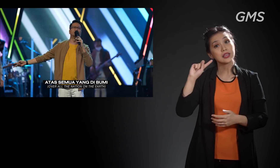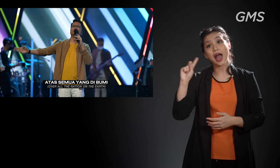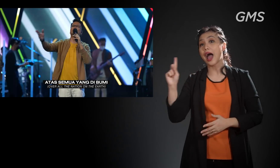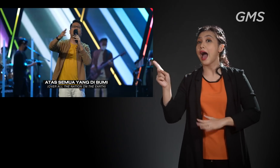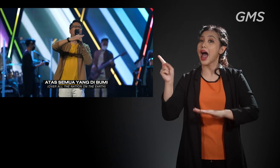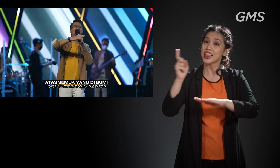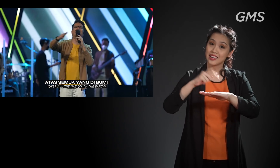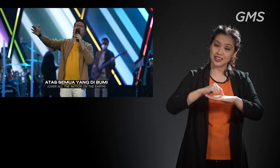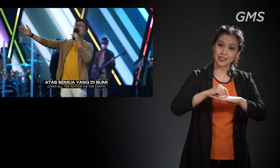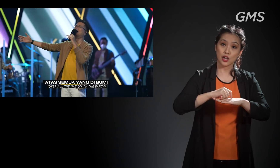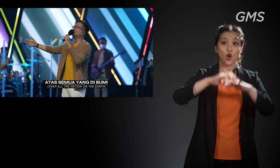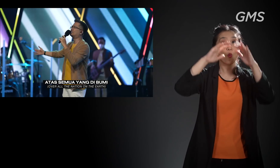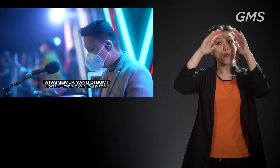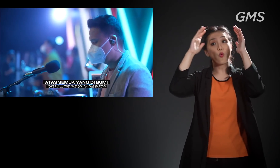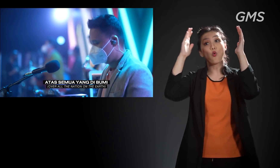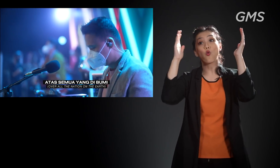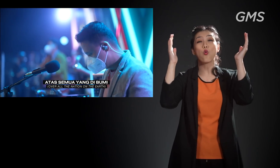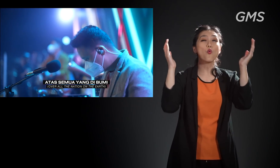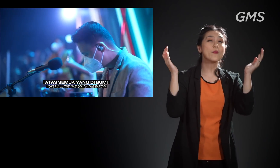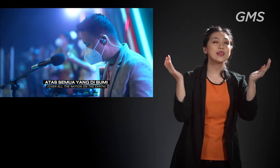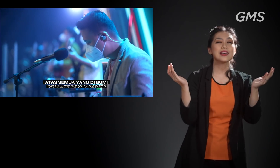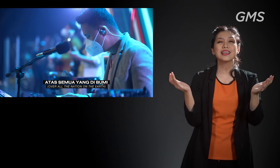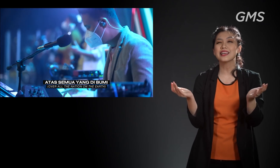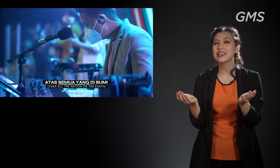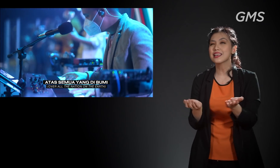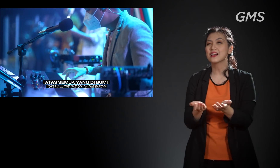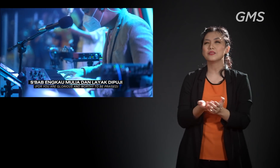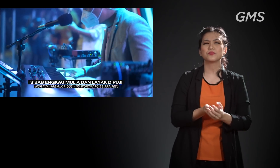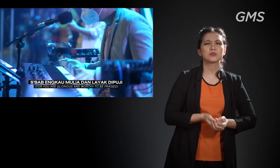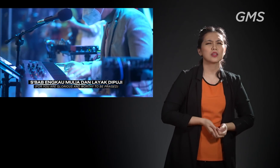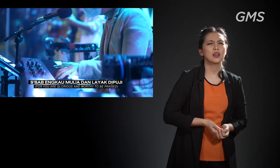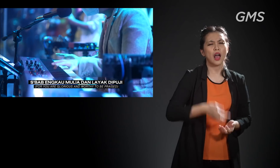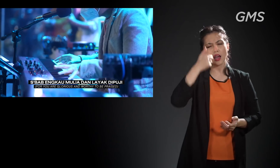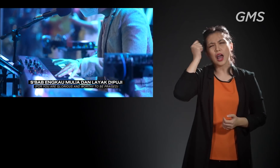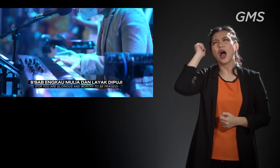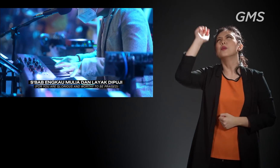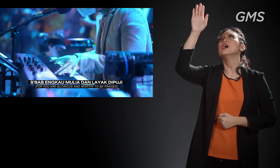semua yang di bumi. Sebab Kau mulia,